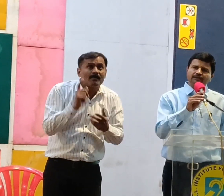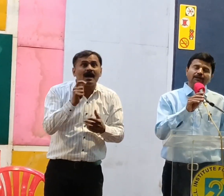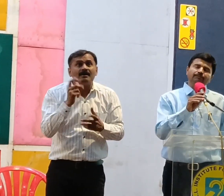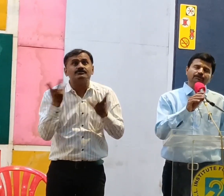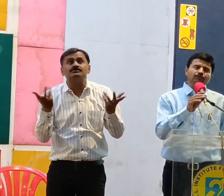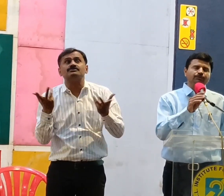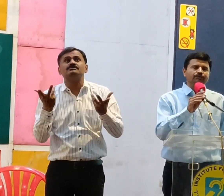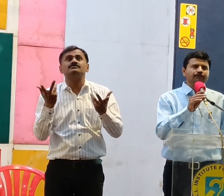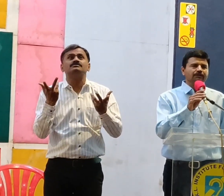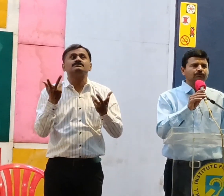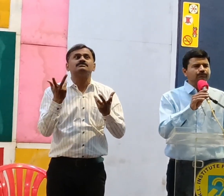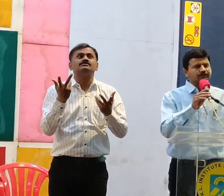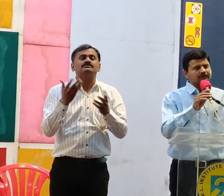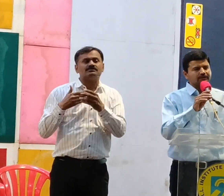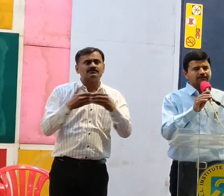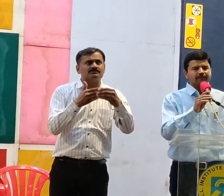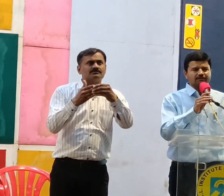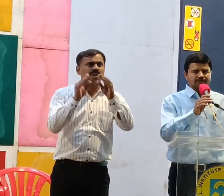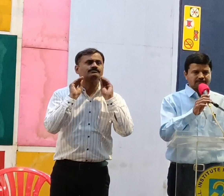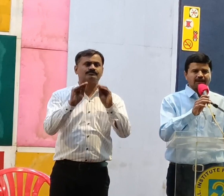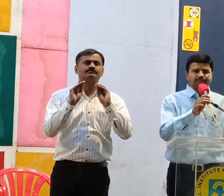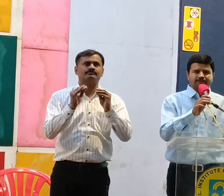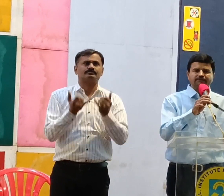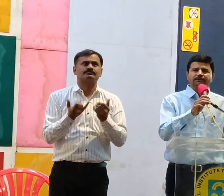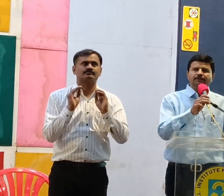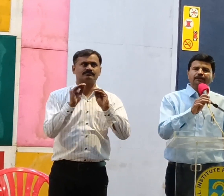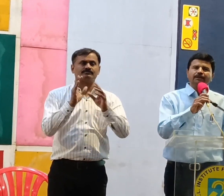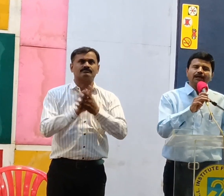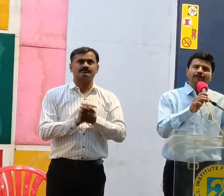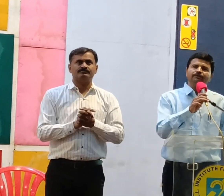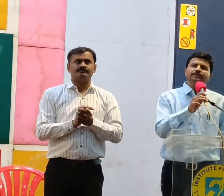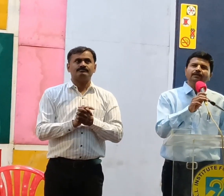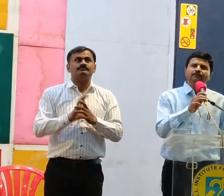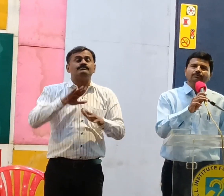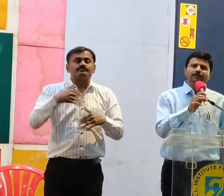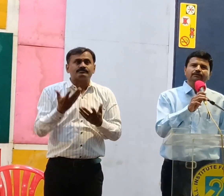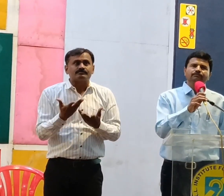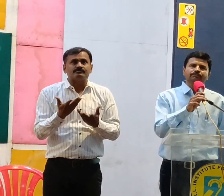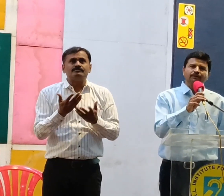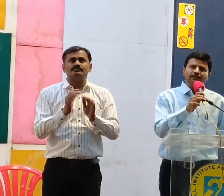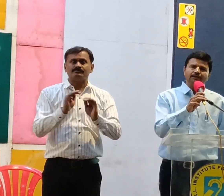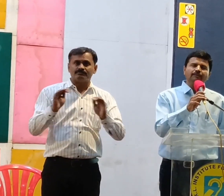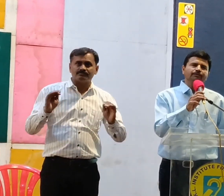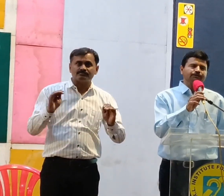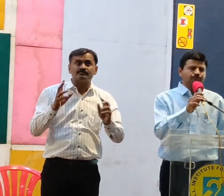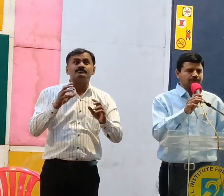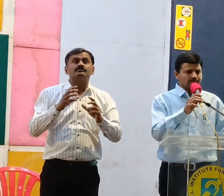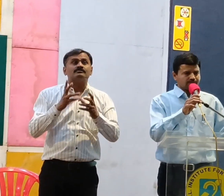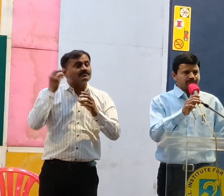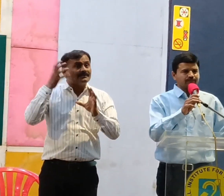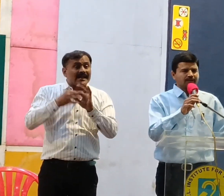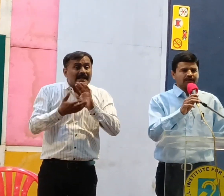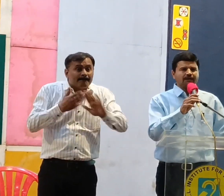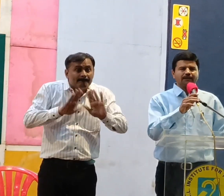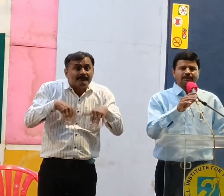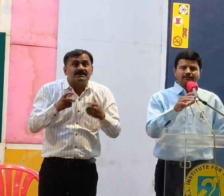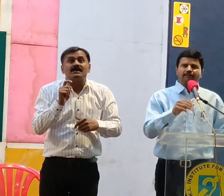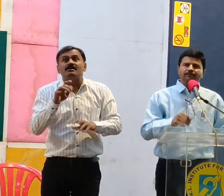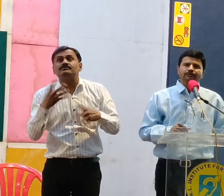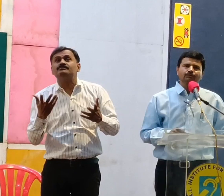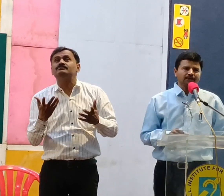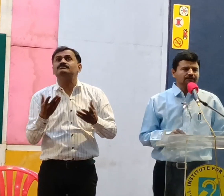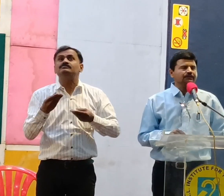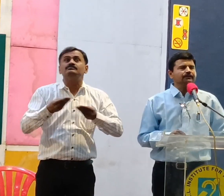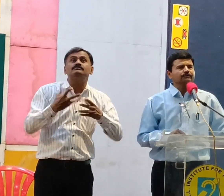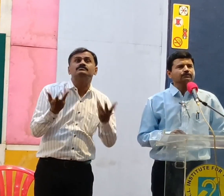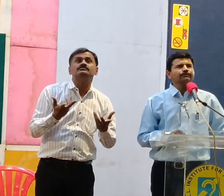જે છે આપને ખૂબ યોગ્ય અને ખૂબ સરસ રીતે માર્ગદર્શન આપશે કે આ વિદ્યાર્થીઓને ભણી લીધા પછી શું કરવું. એટલે એ